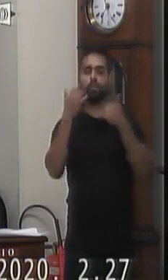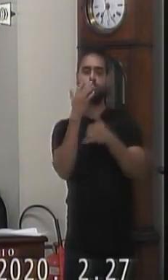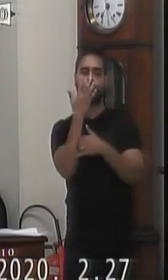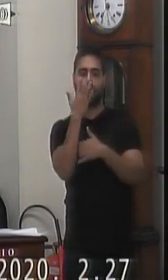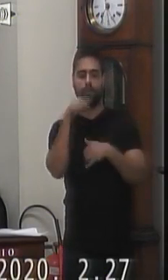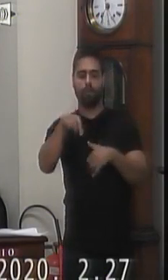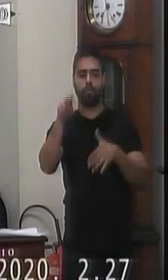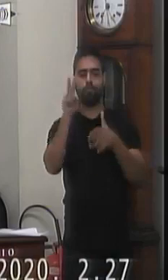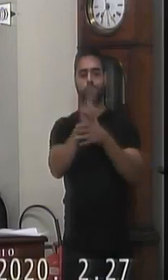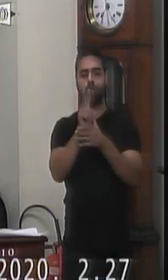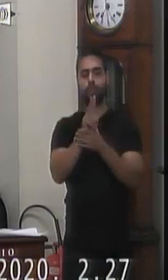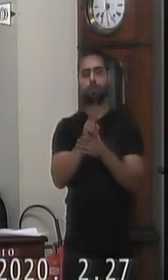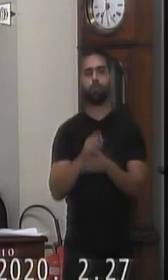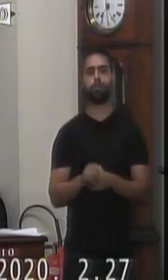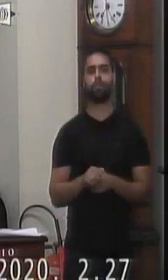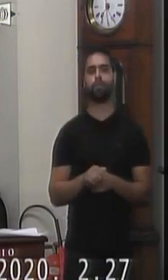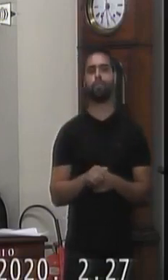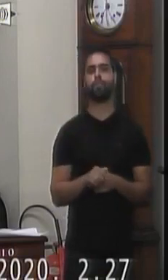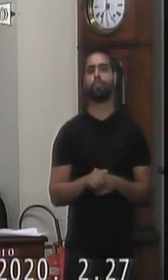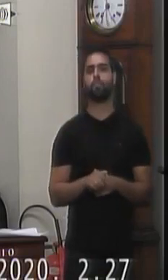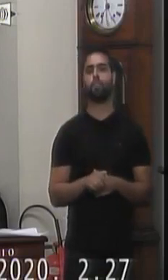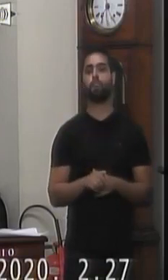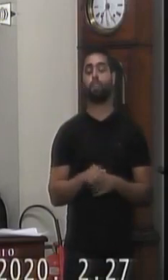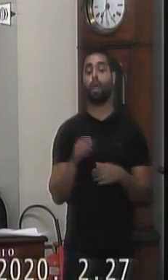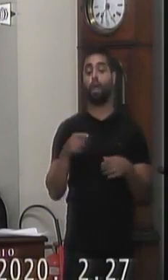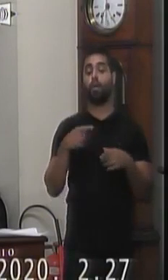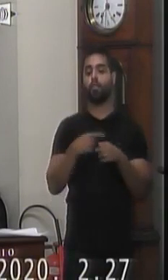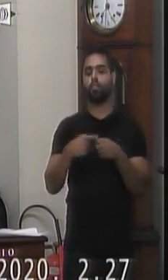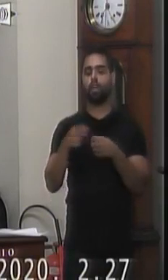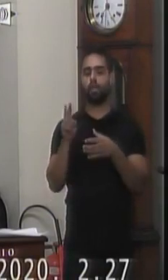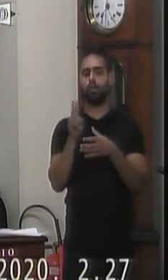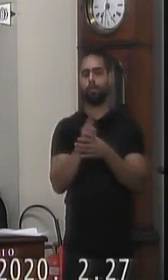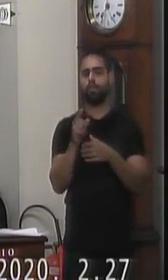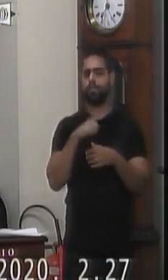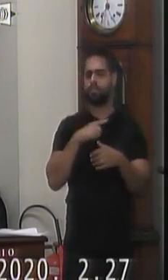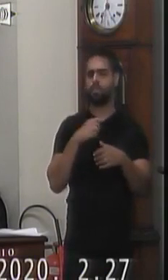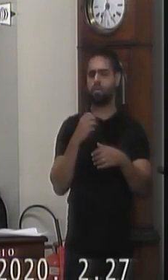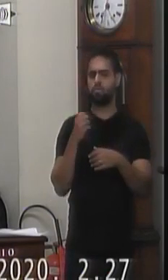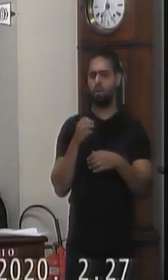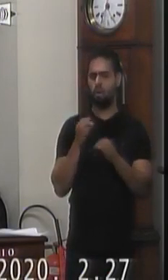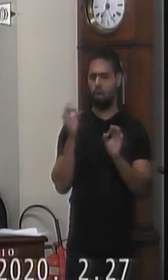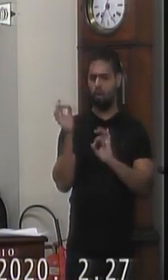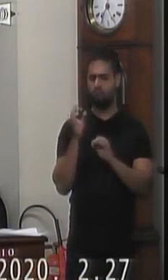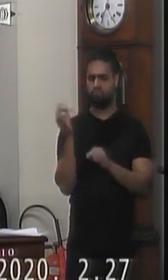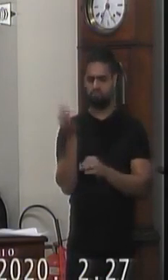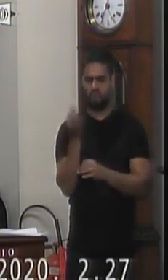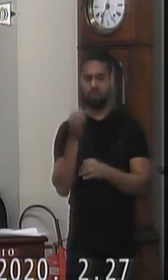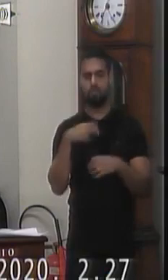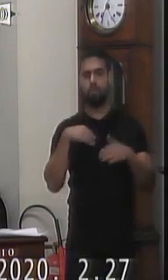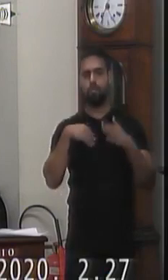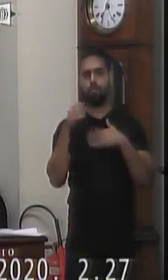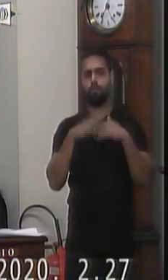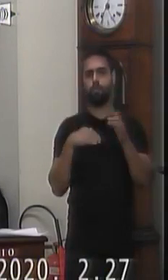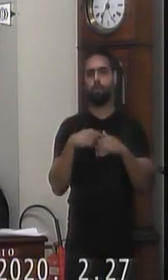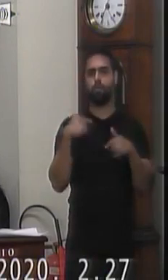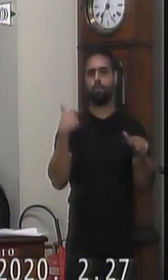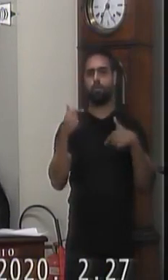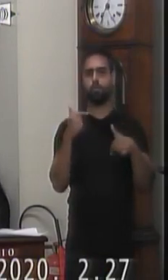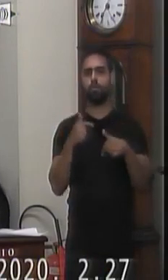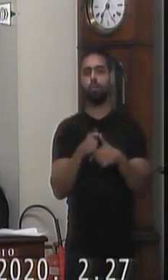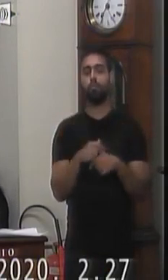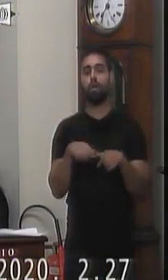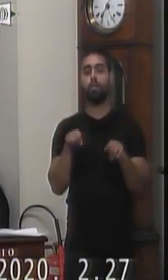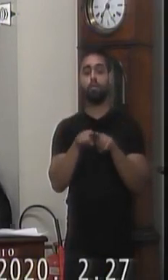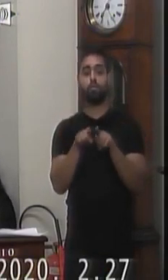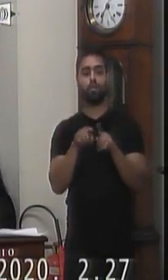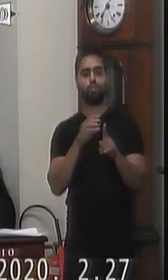carnavalescas da sua coletividade. Notoriamente, a cidade de Valença tem excelentes profissionais que buscam, com seu dinâmico trabalho, elevar a nossa história e